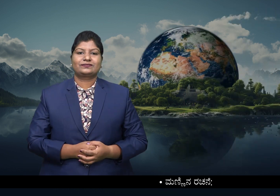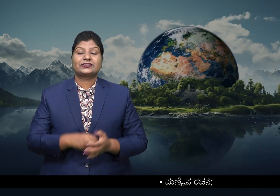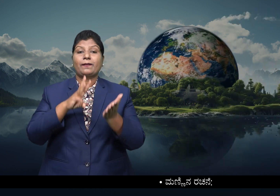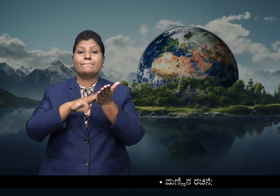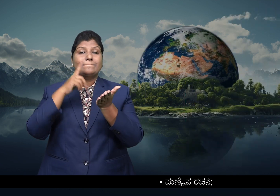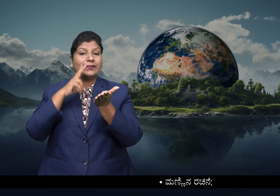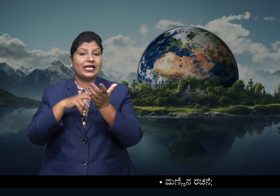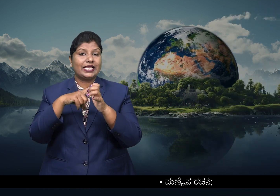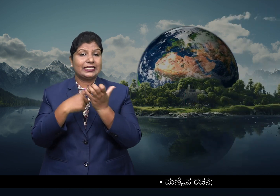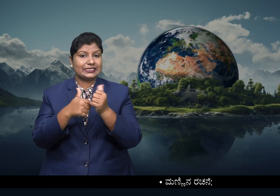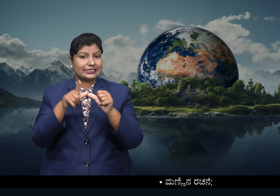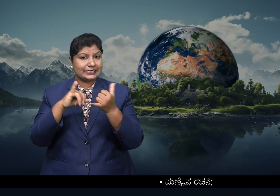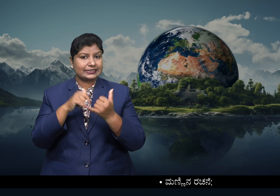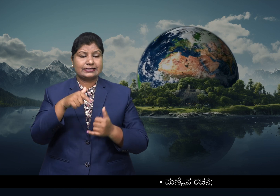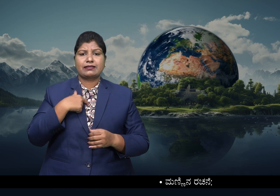ಮಣ್ಣಿನ ರಚನೆ.